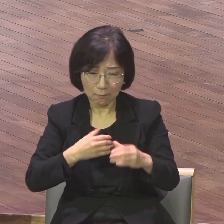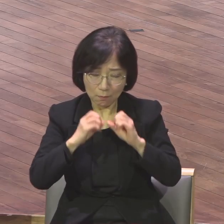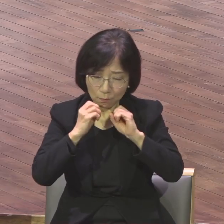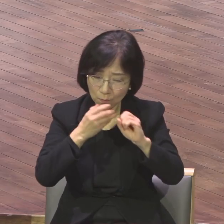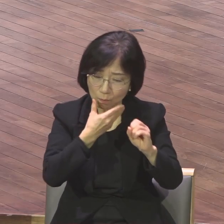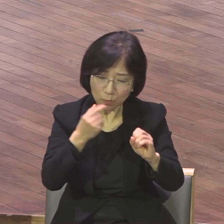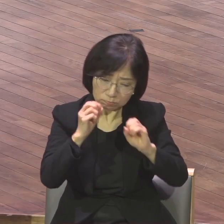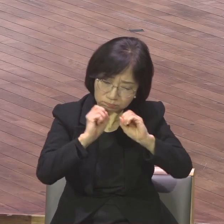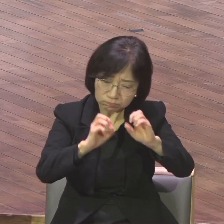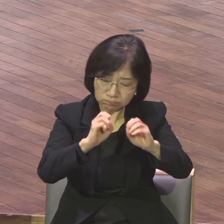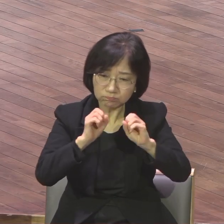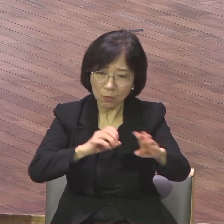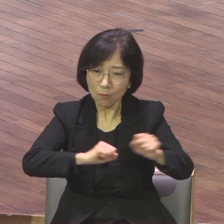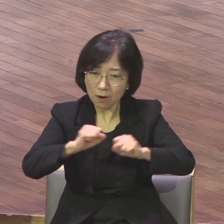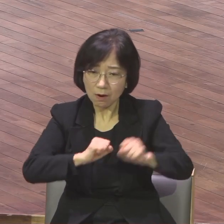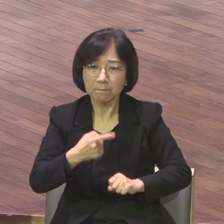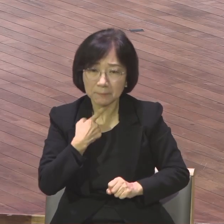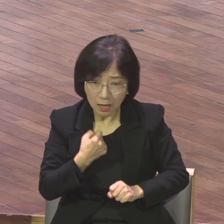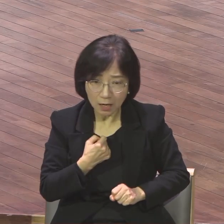잘못되고